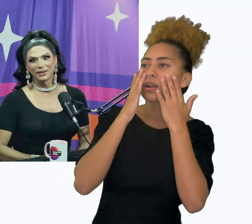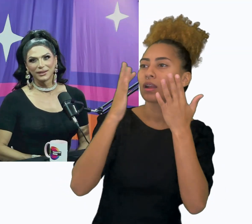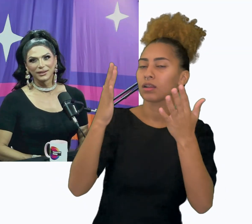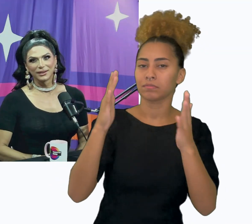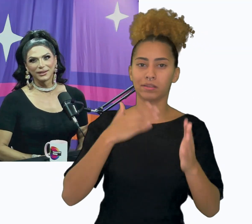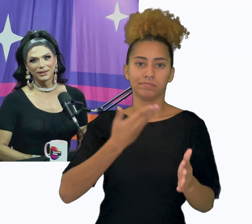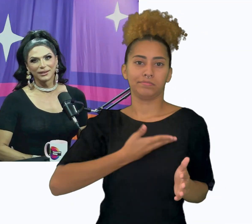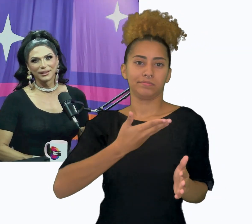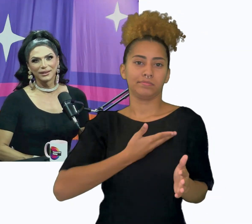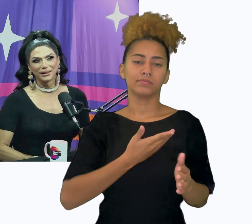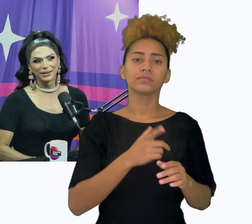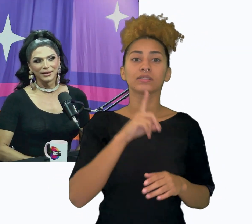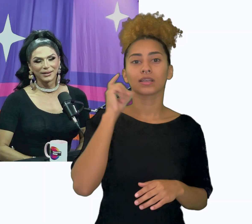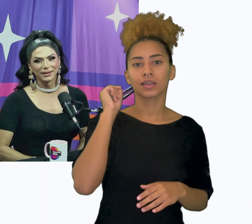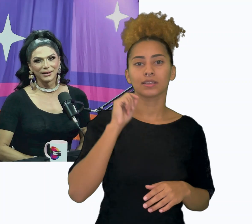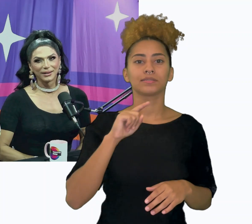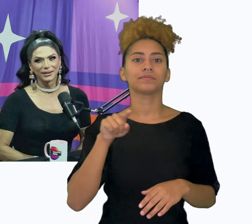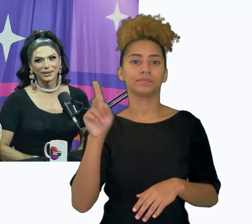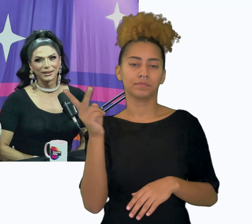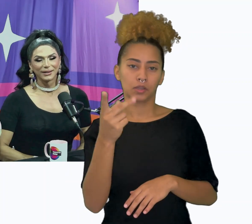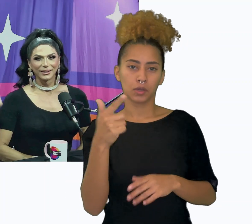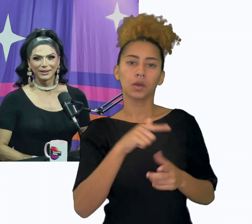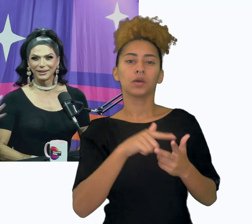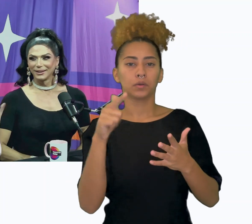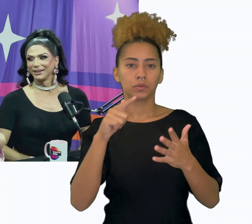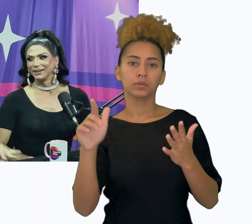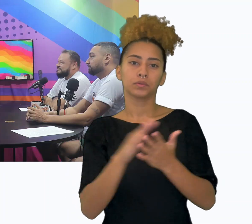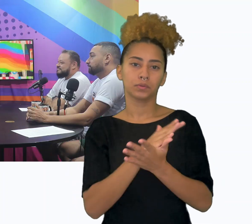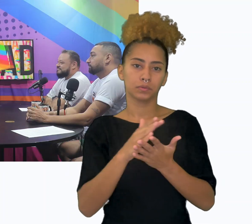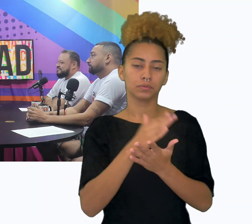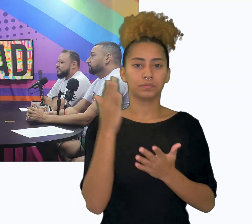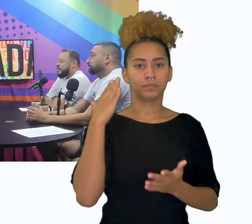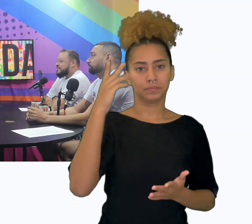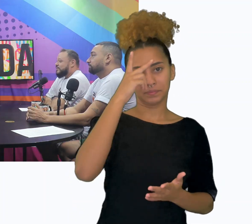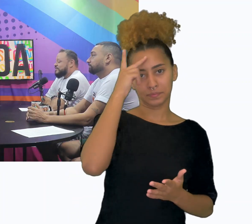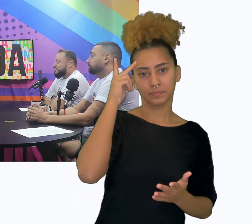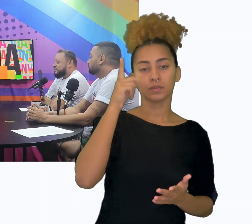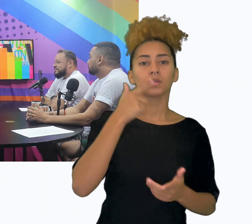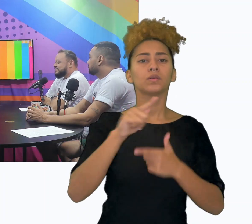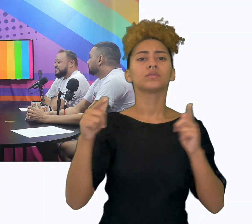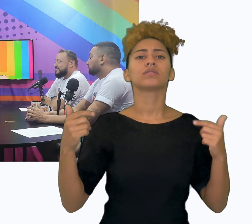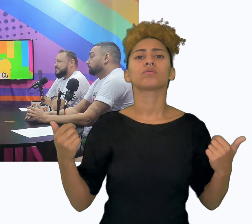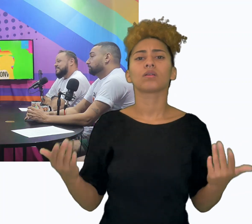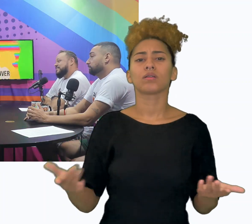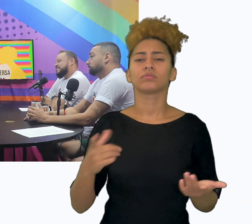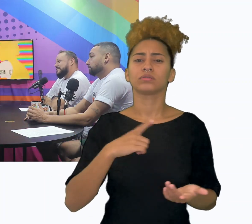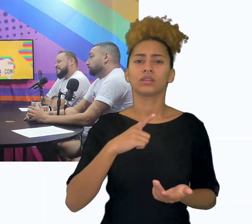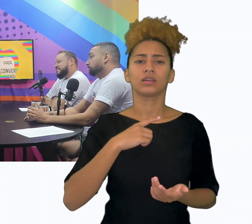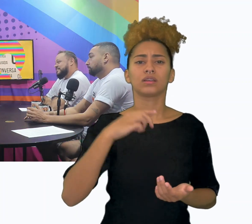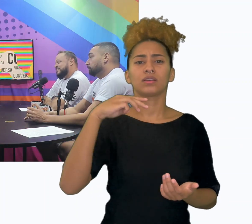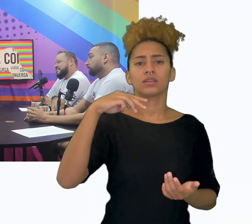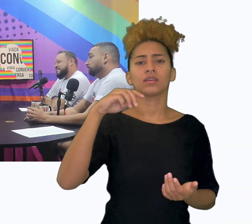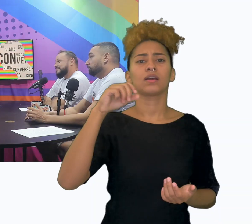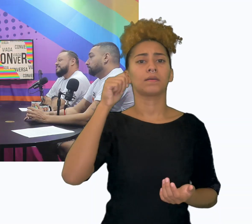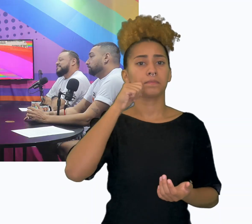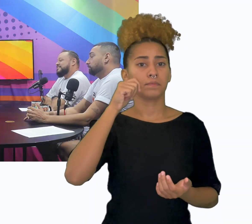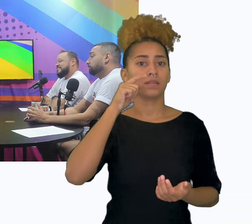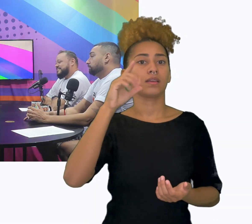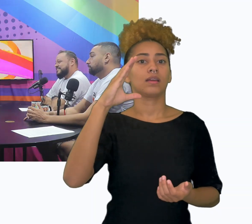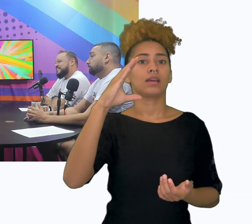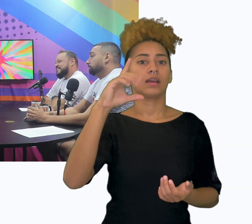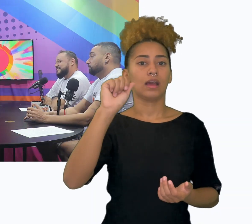amizade com elas. Que meninas? Essa aqui, ó. Essa e as outras, né? Da minha época. Quais são as outras? Tinha uma Colares,